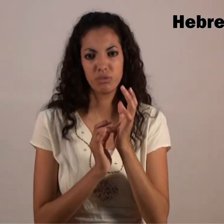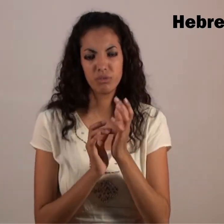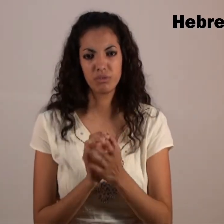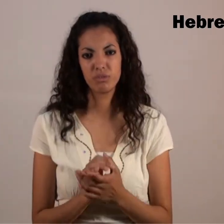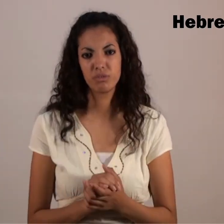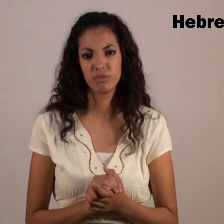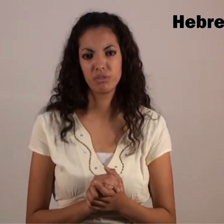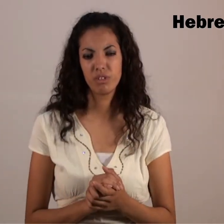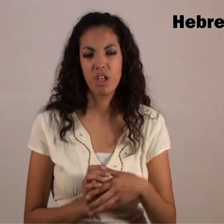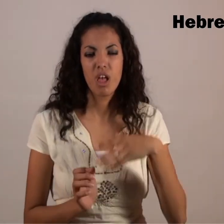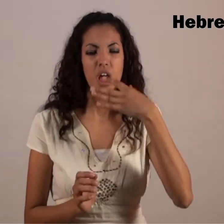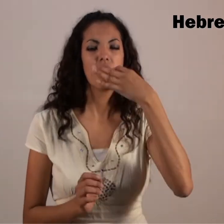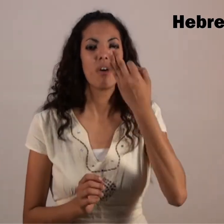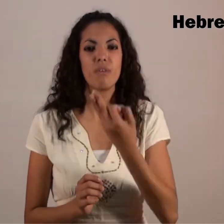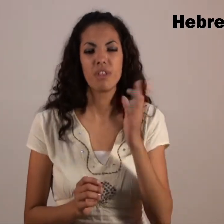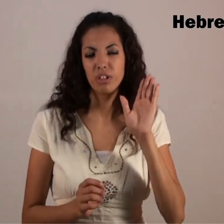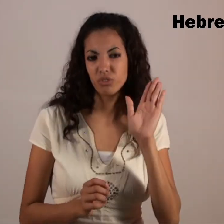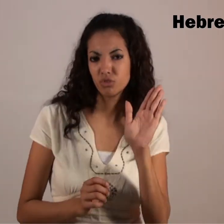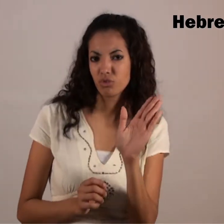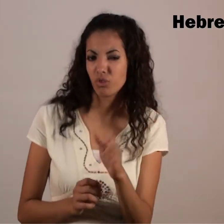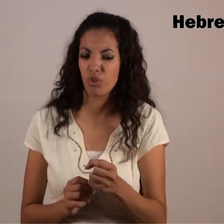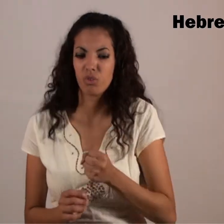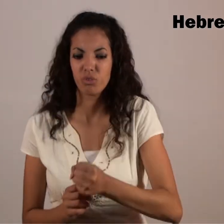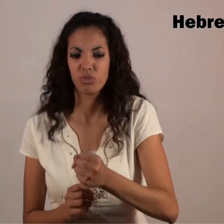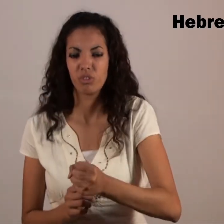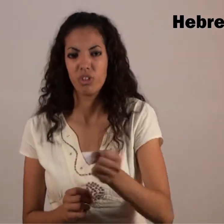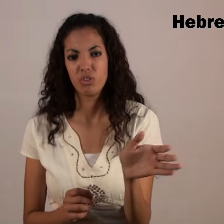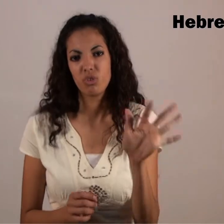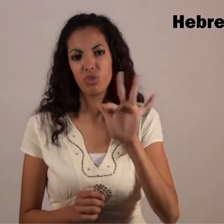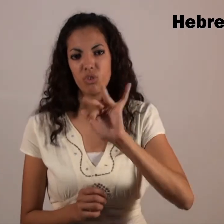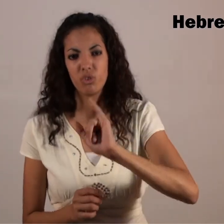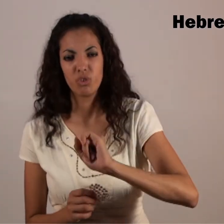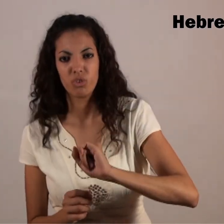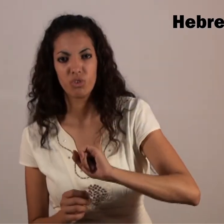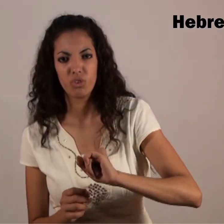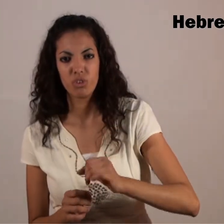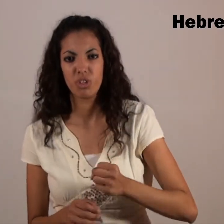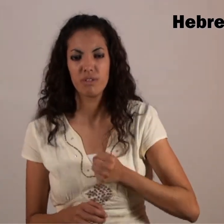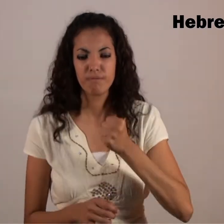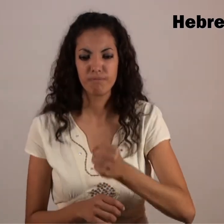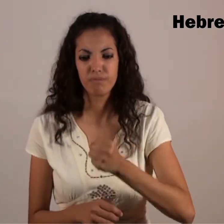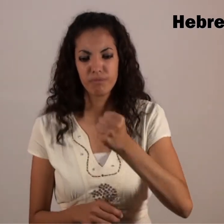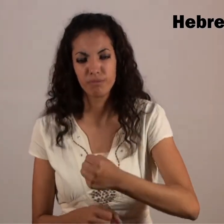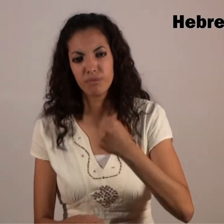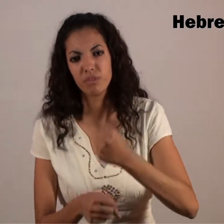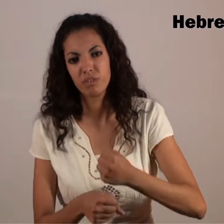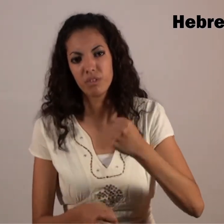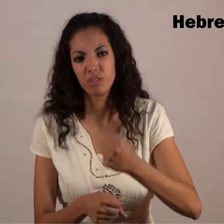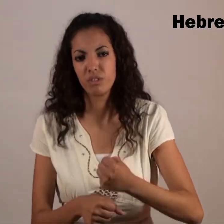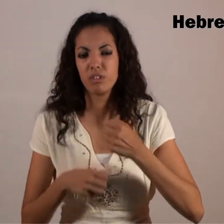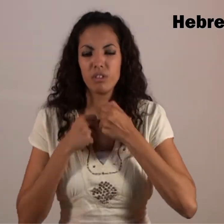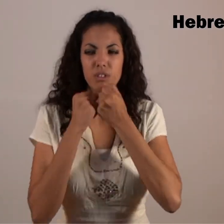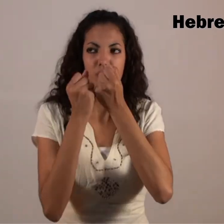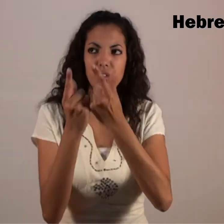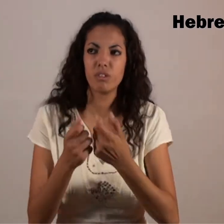Y ciertamente todo sacerdote está día tras día ministrando y ofreciendo muchas veces los